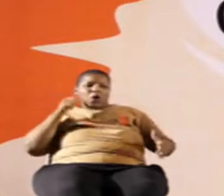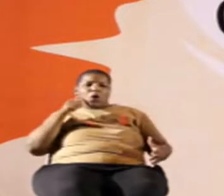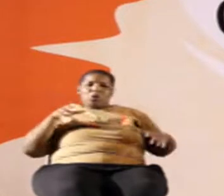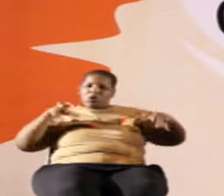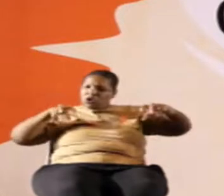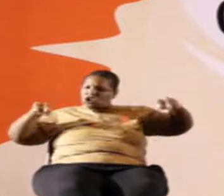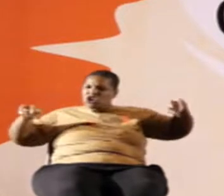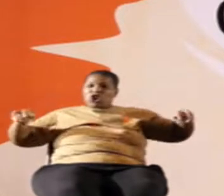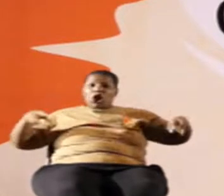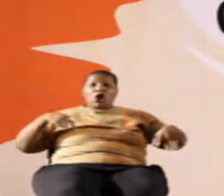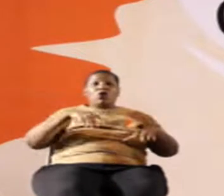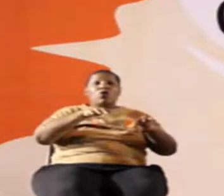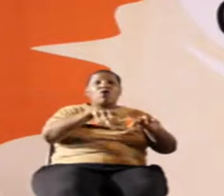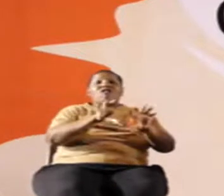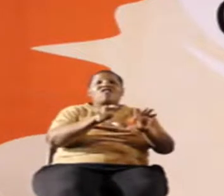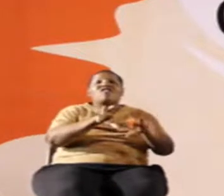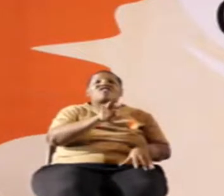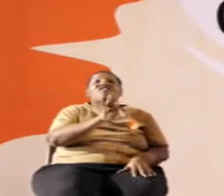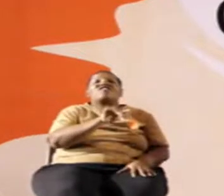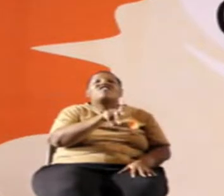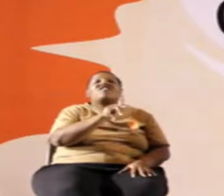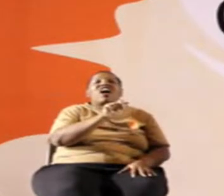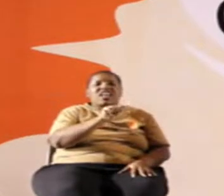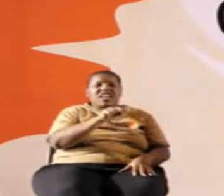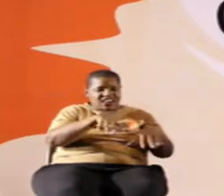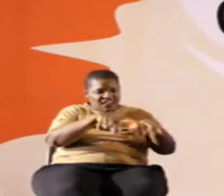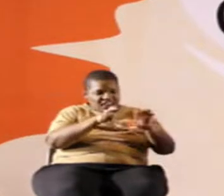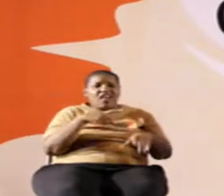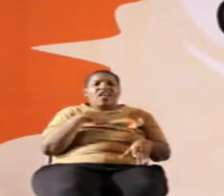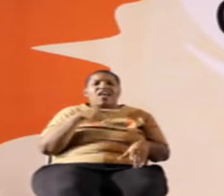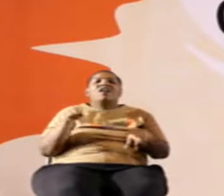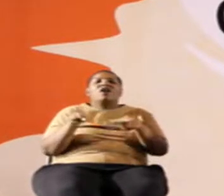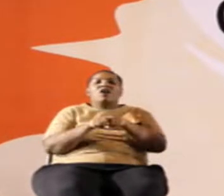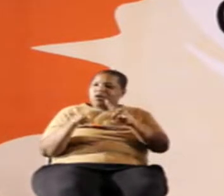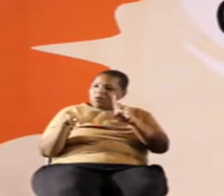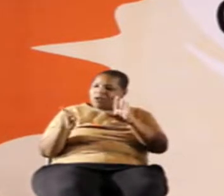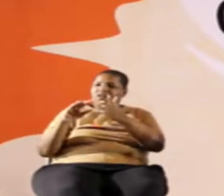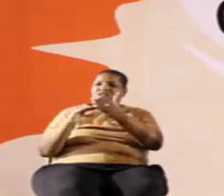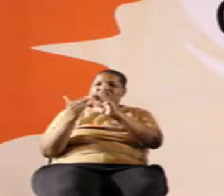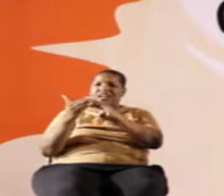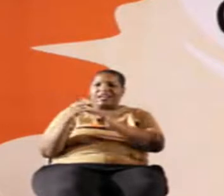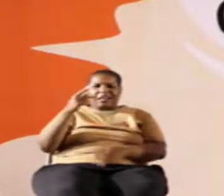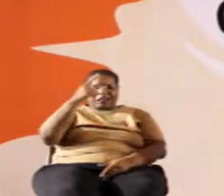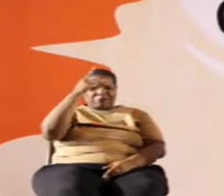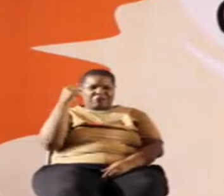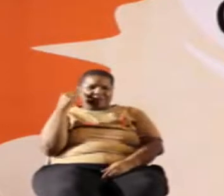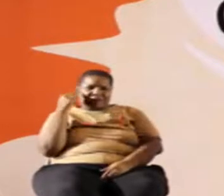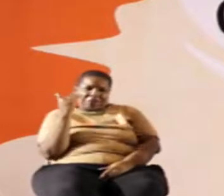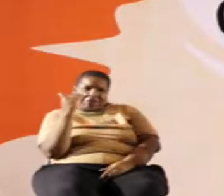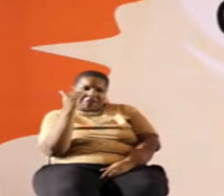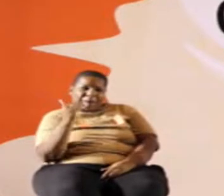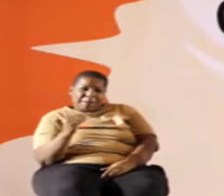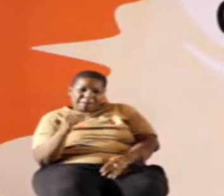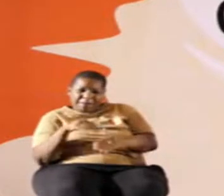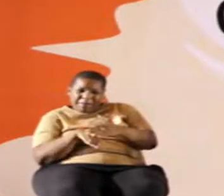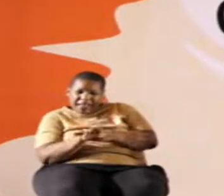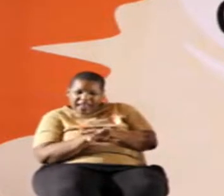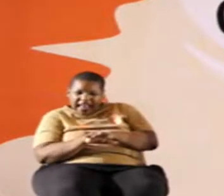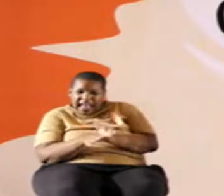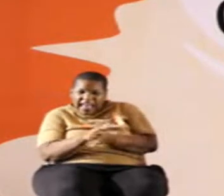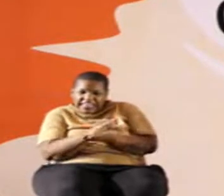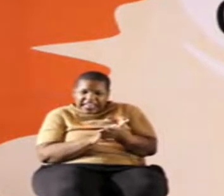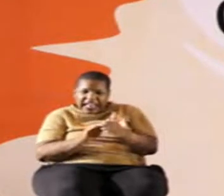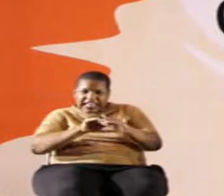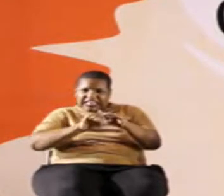do funk, funk da favela, que as pessoas acham que é menos que nada, não é?